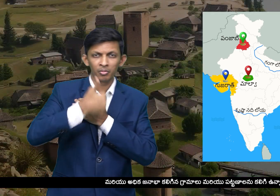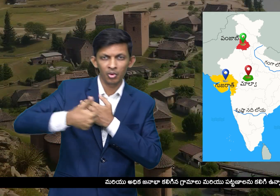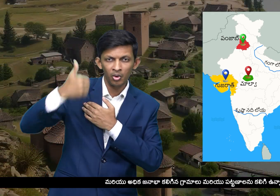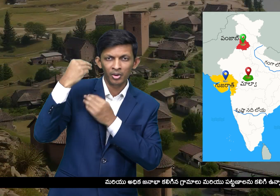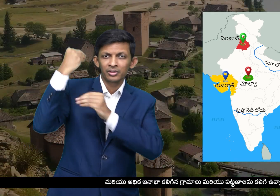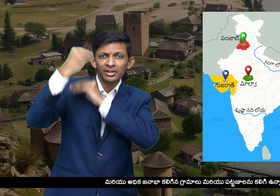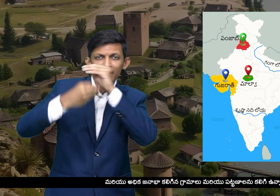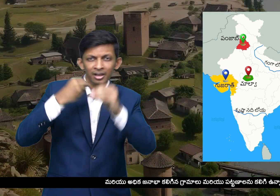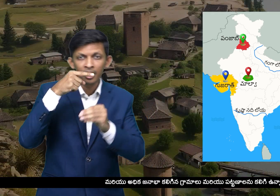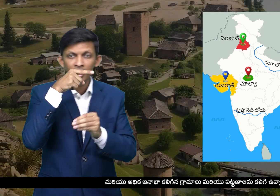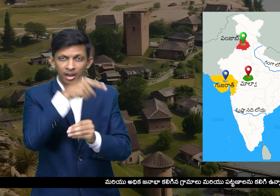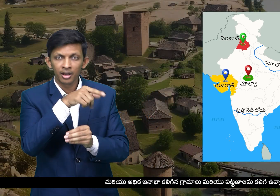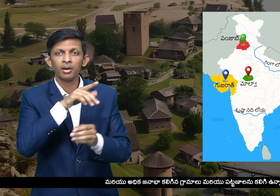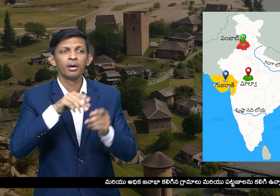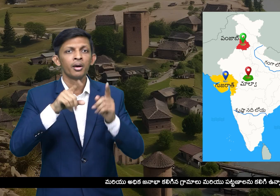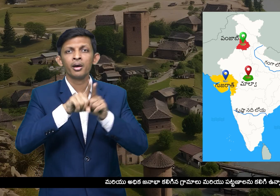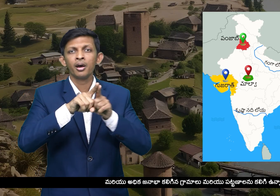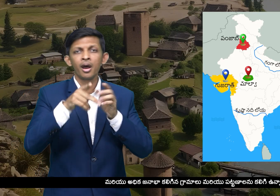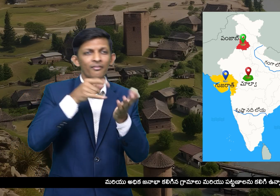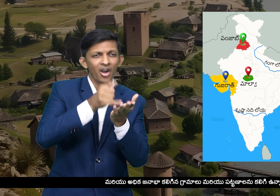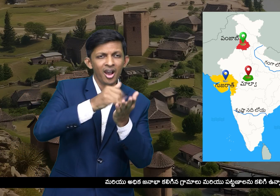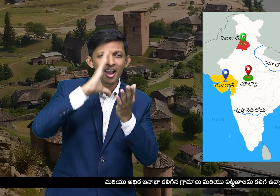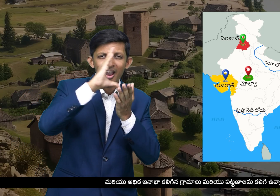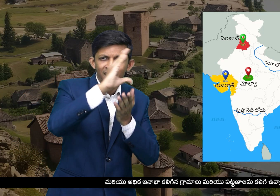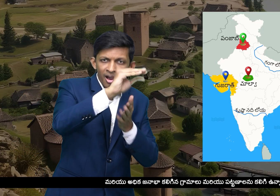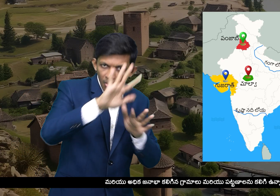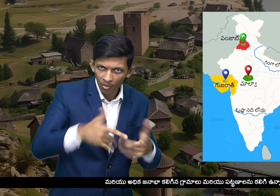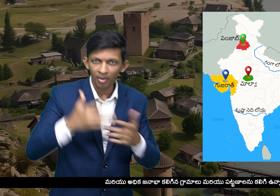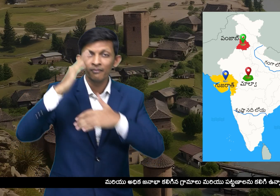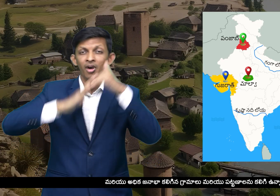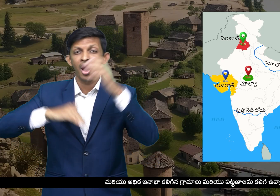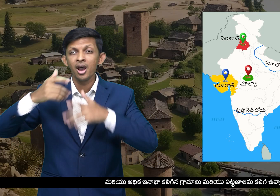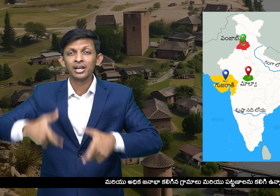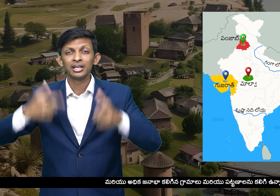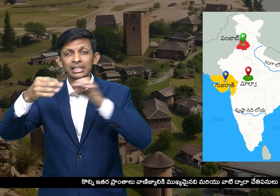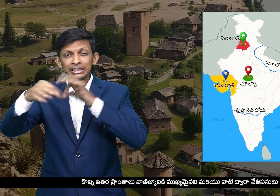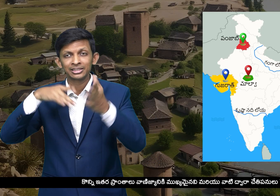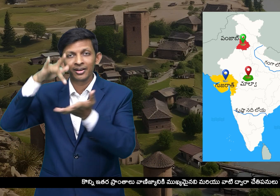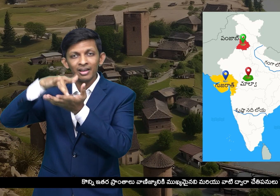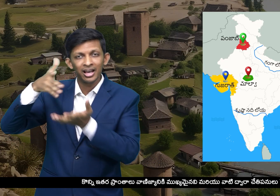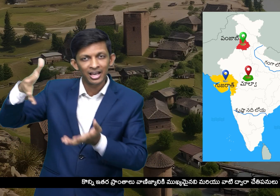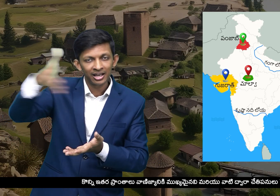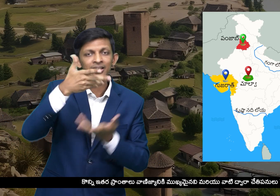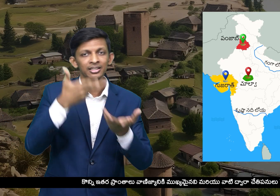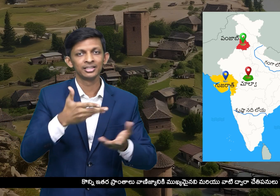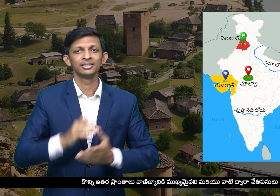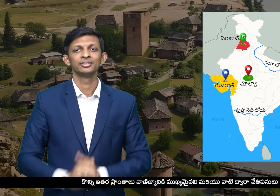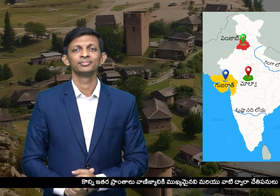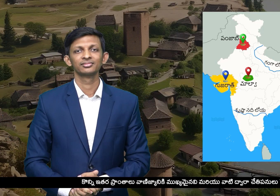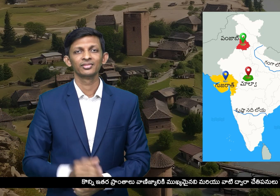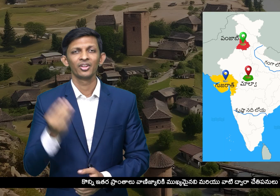మరియు అధిక జనాభా కలిగిన గ్రామాలు మరియు పట్టణాలను కలిగి ఉన్నాయి. కొన్ని ఇతర